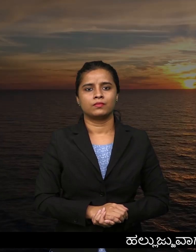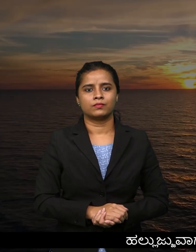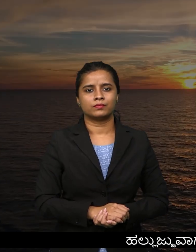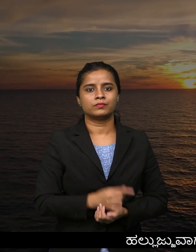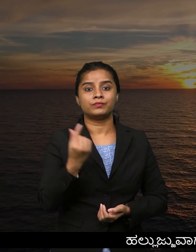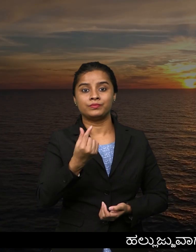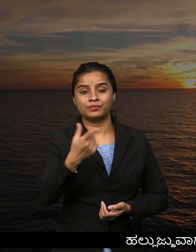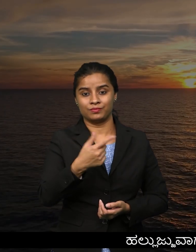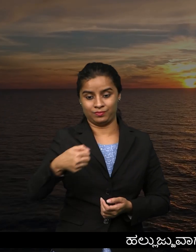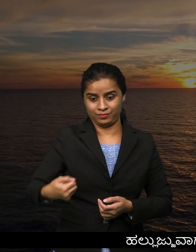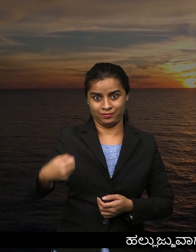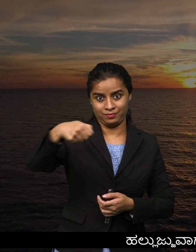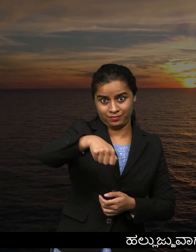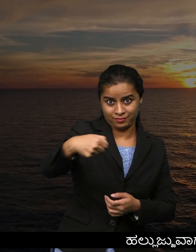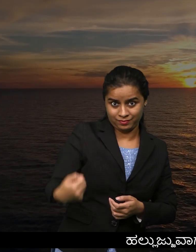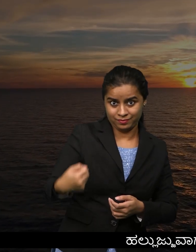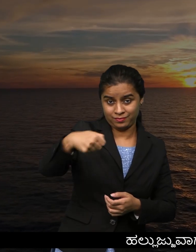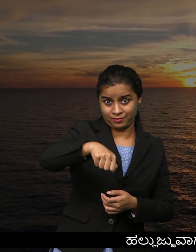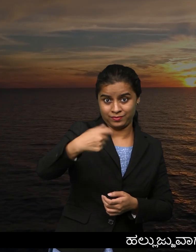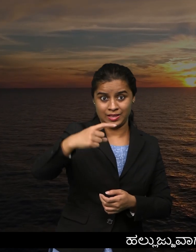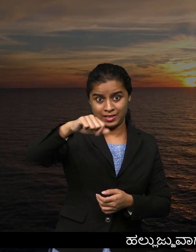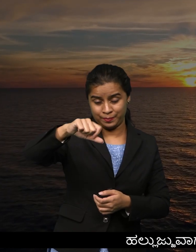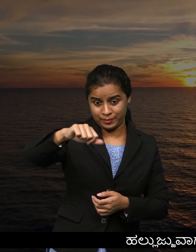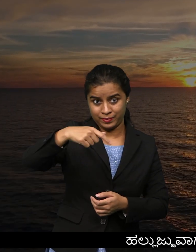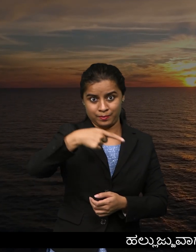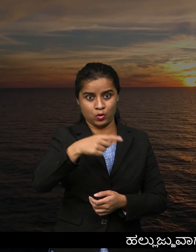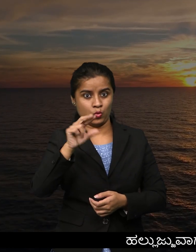ಹಲ್ಲುಜ್ಜುವಾಗ ಟ್ಯಾಪ್ ಬದಲಿಗೆ ಮಗ್ ಬಳಸಿ.